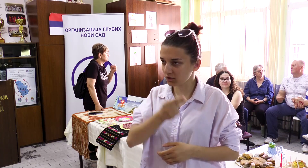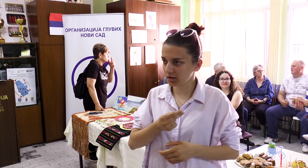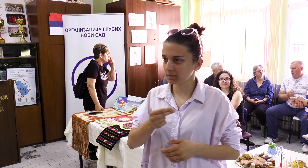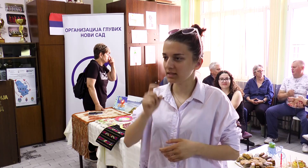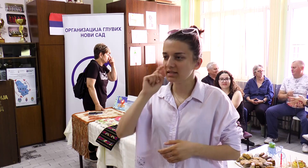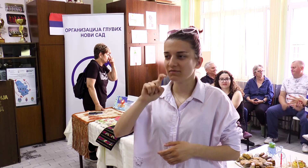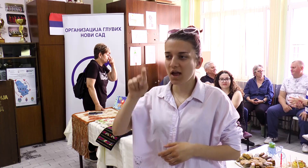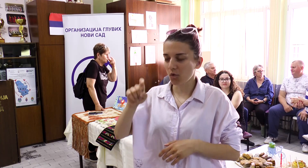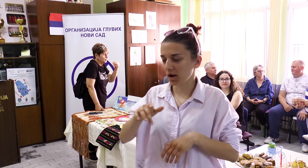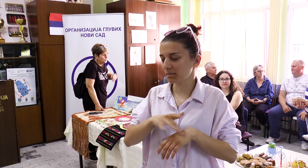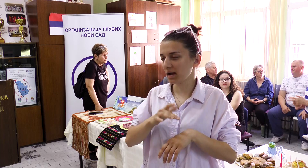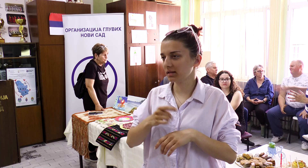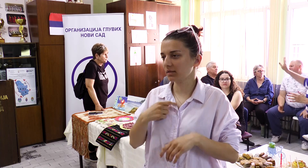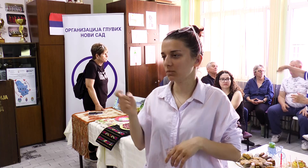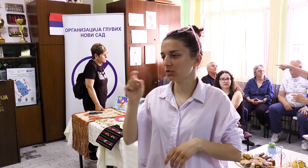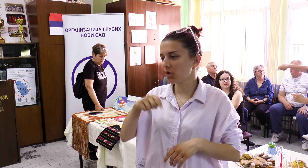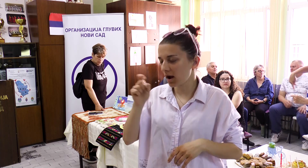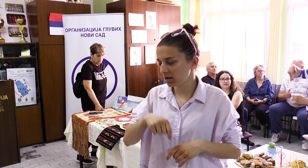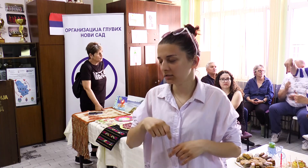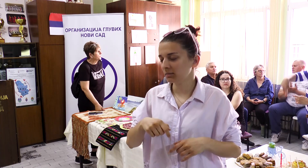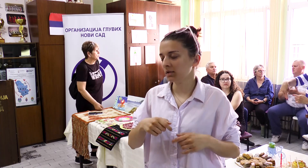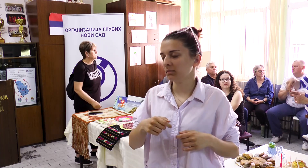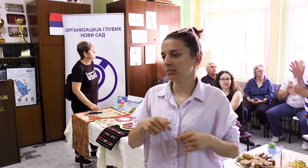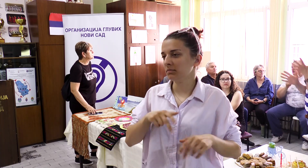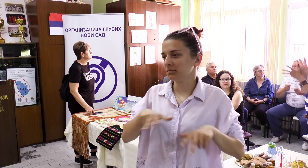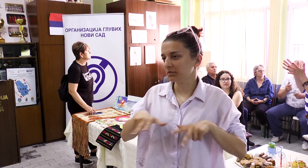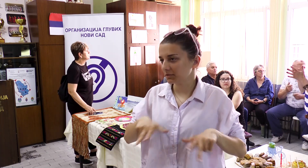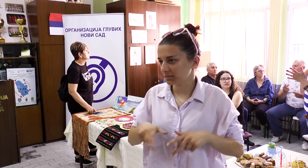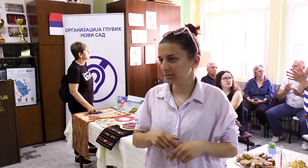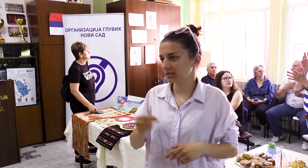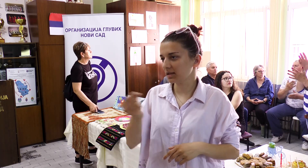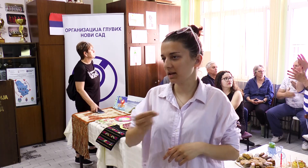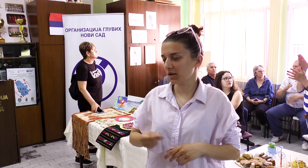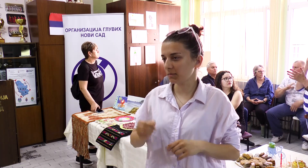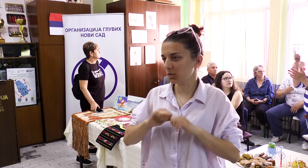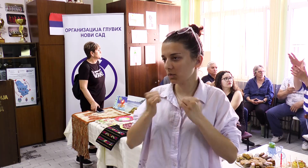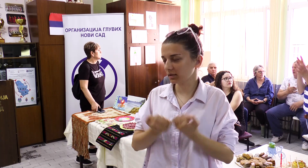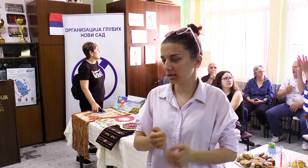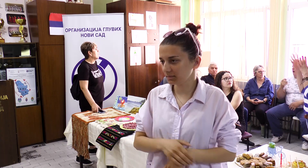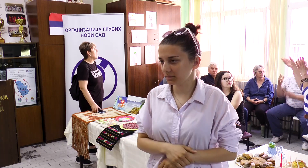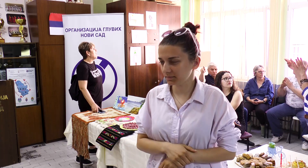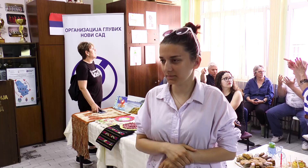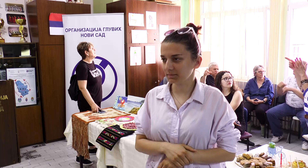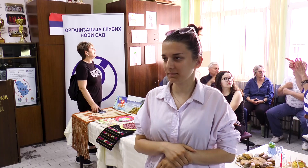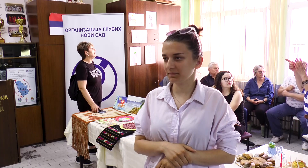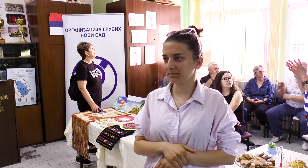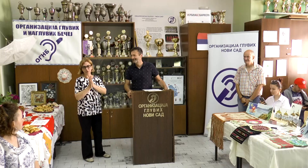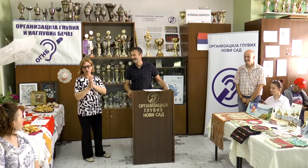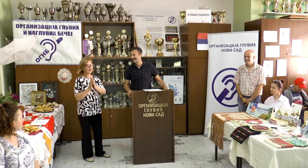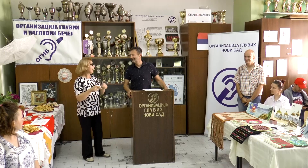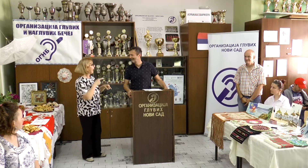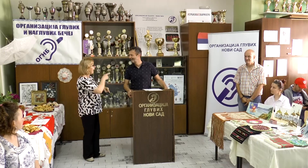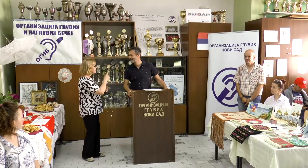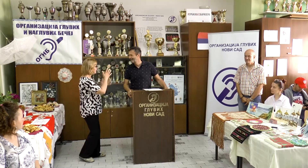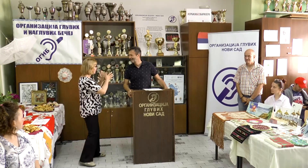Jednom nedeljno se, svakog petka smo ovde i organizujemo radionicu.